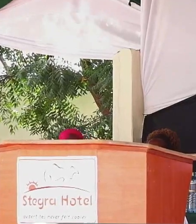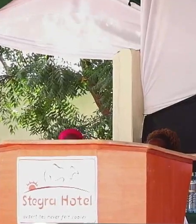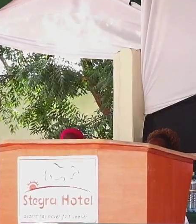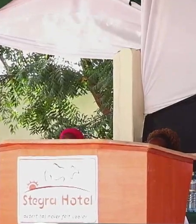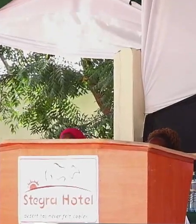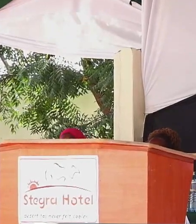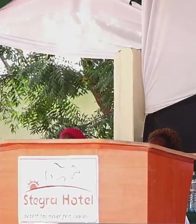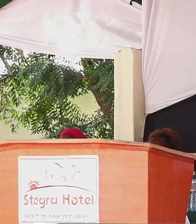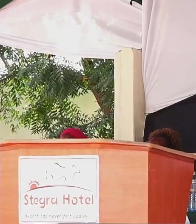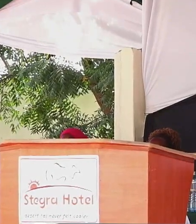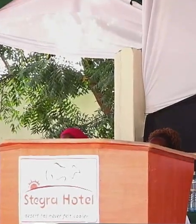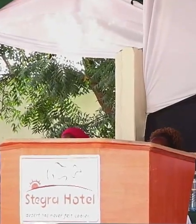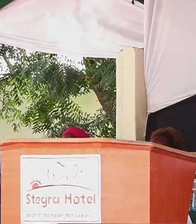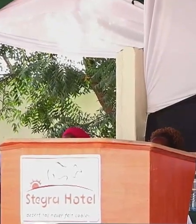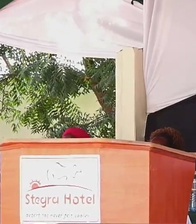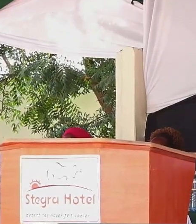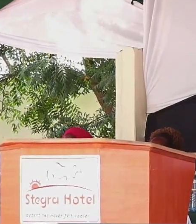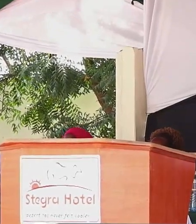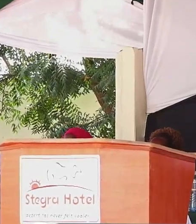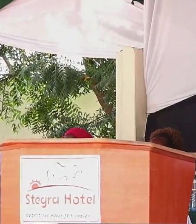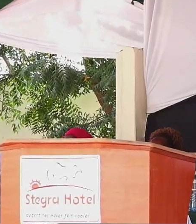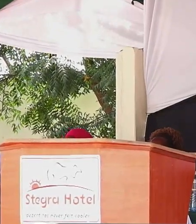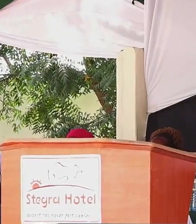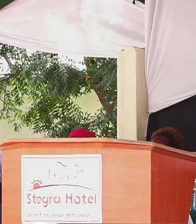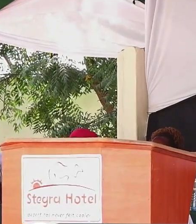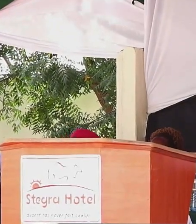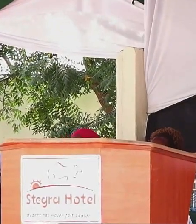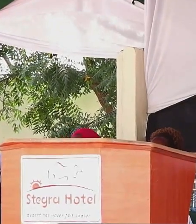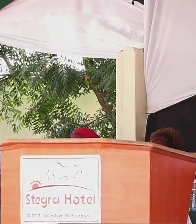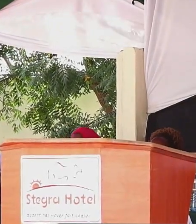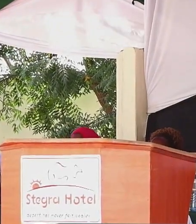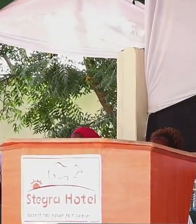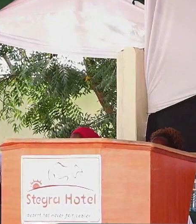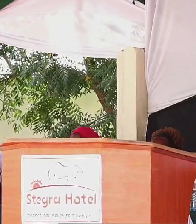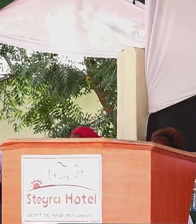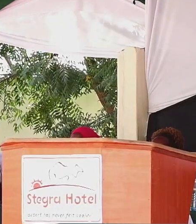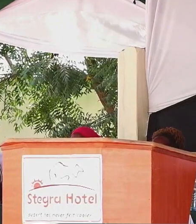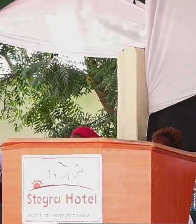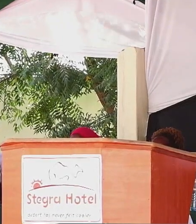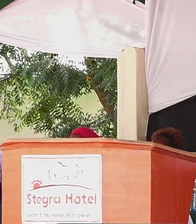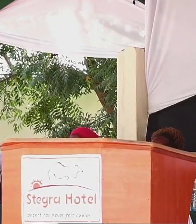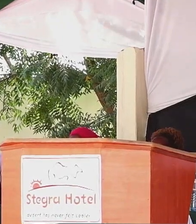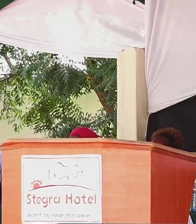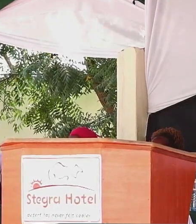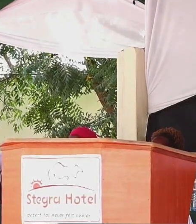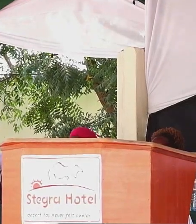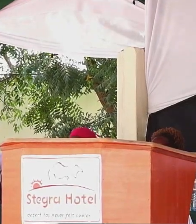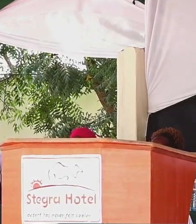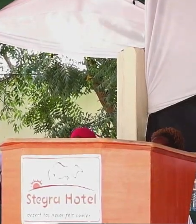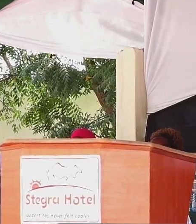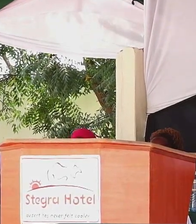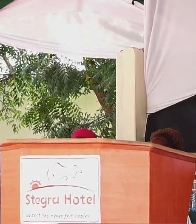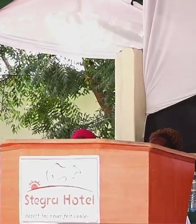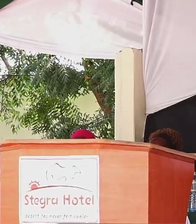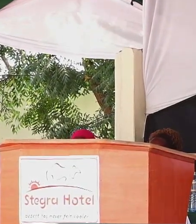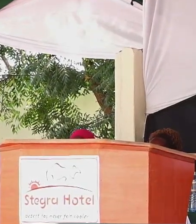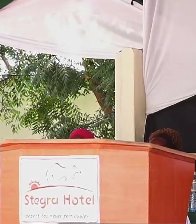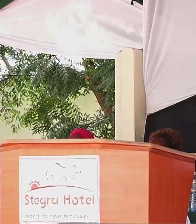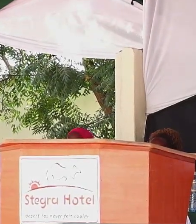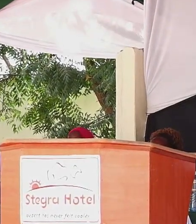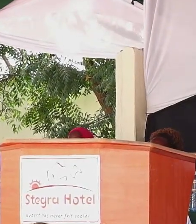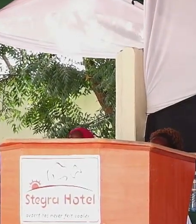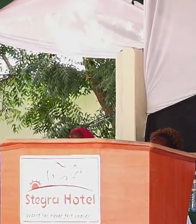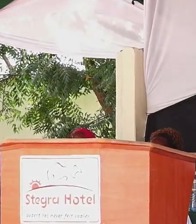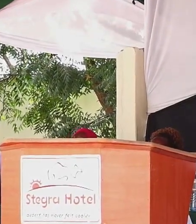not around, and kwa sababu we have other responsibilities, nilikuwa na shughuli. The second day I failed to come